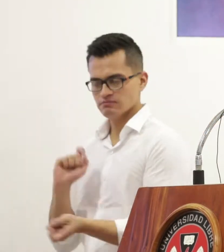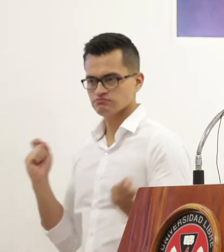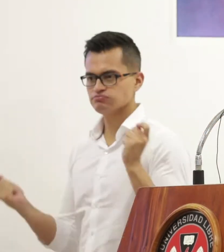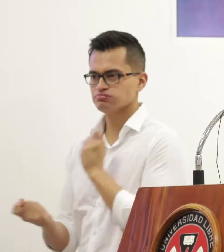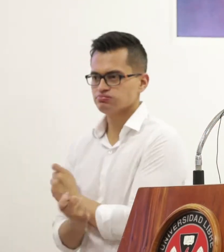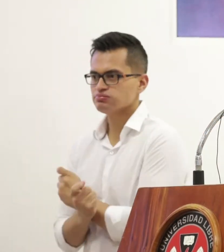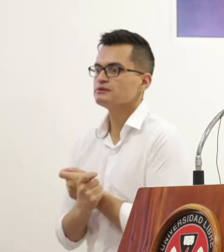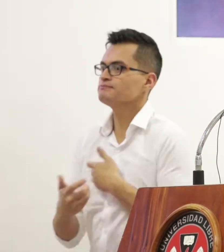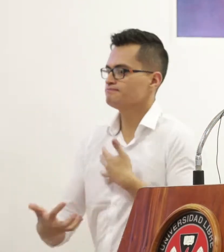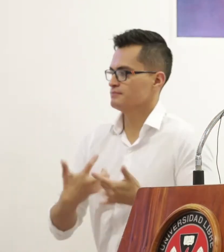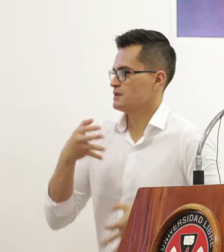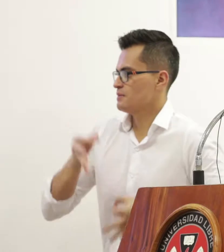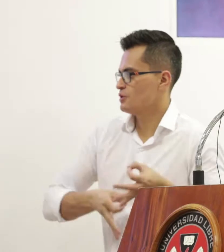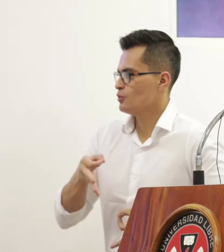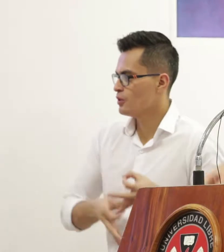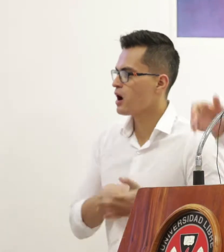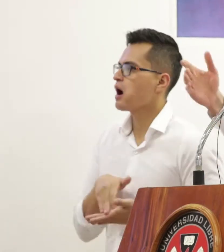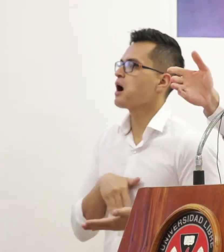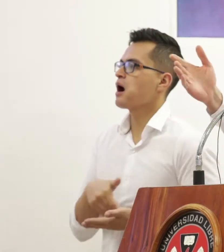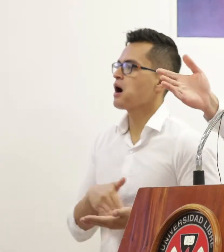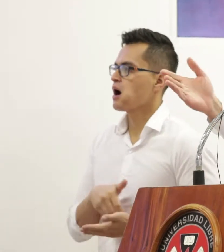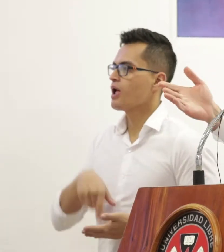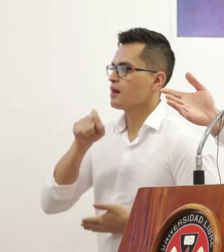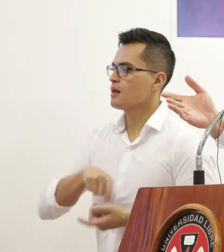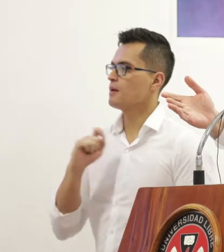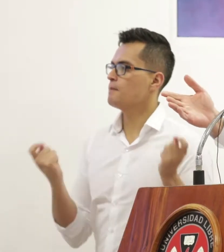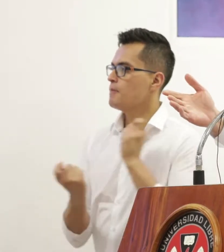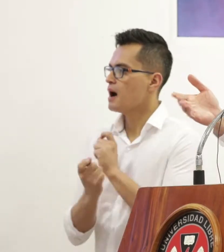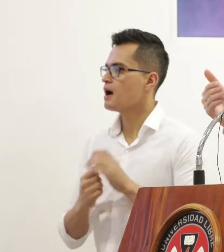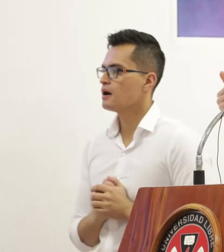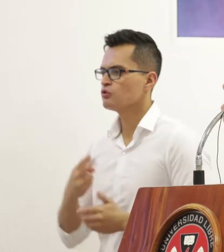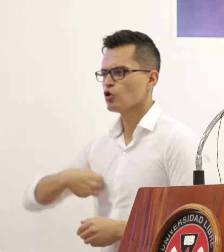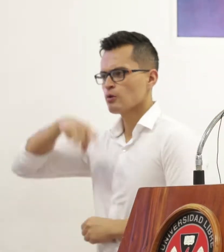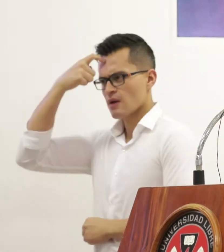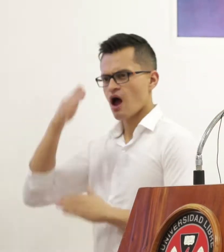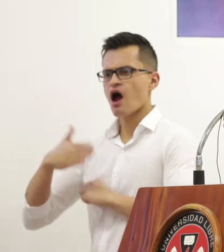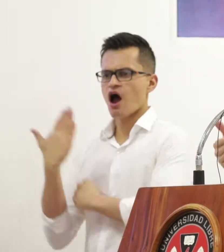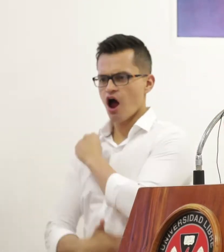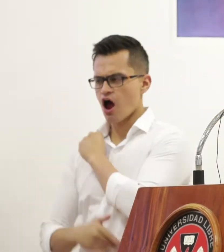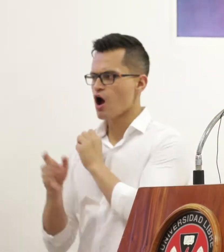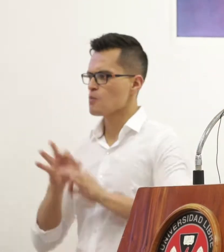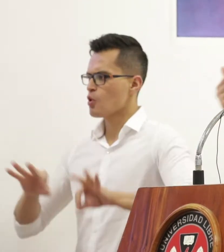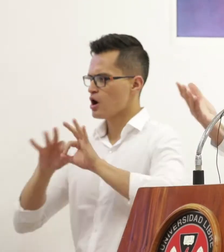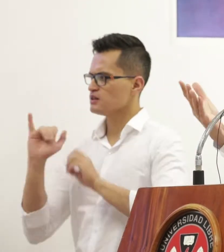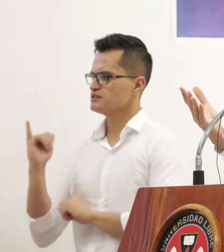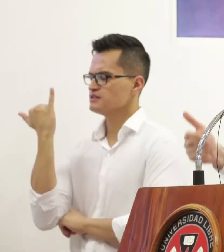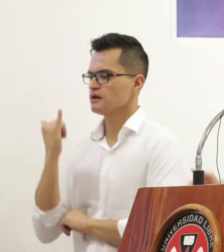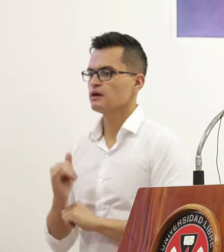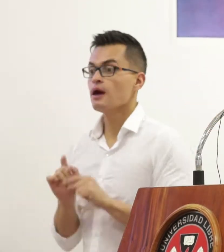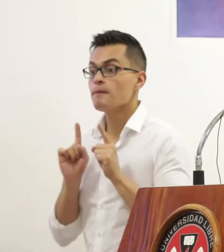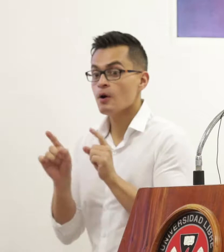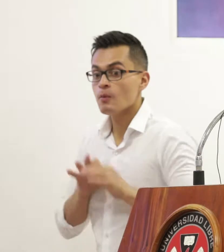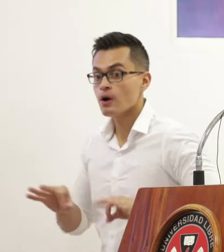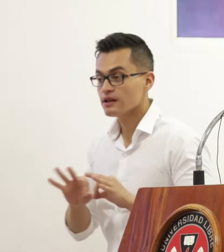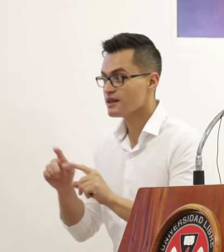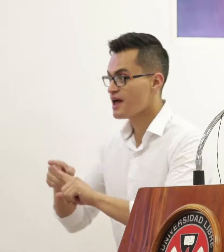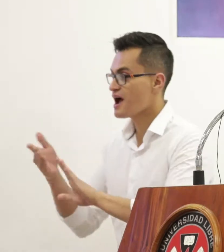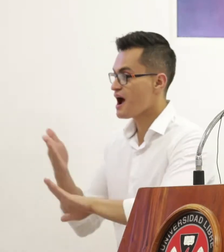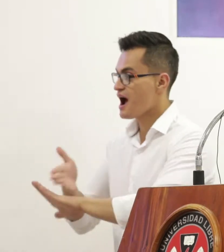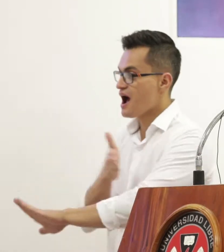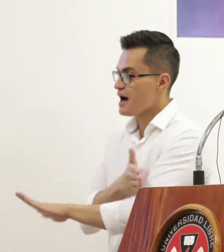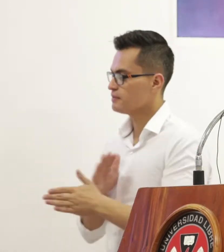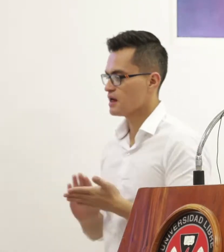lamentablemente no ha funcionado. Nosotros hemos dicho, las penas aquí son importantes, pero lo primero es pavimentar un camino en